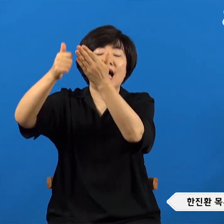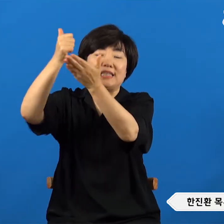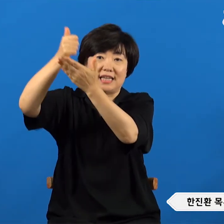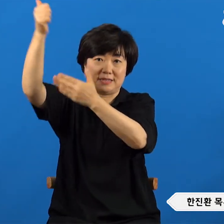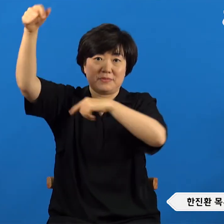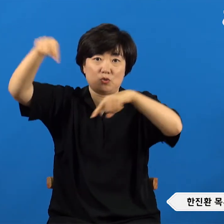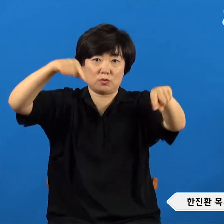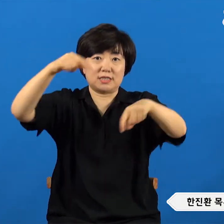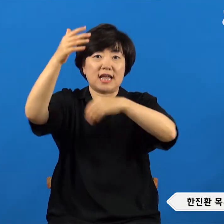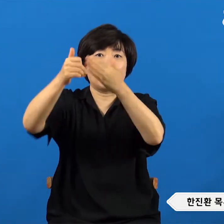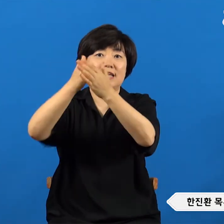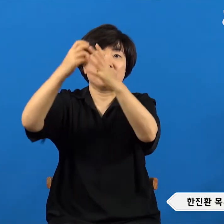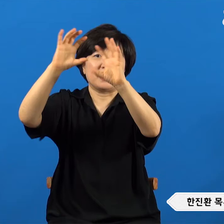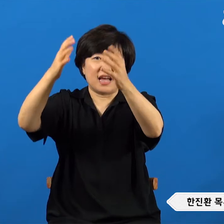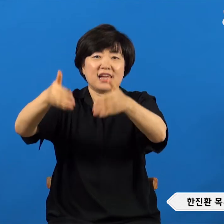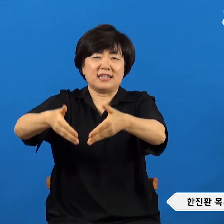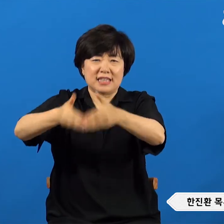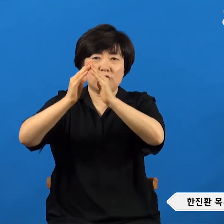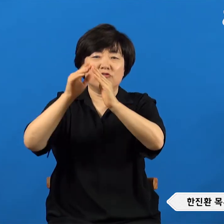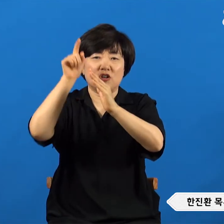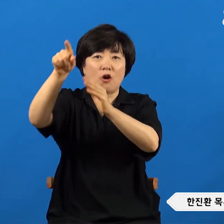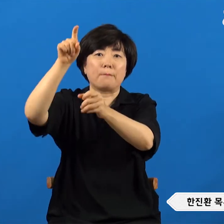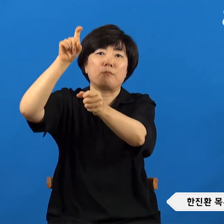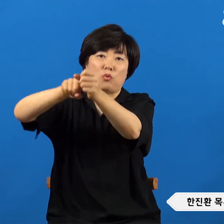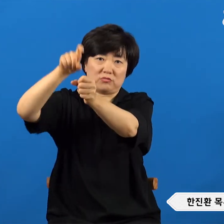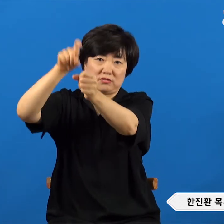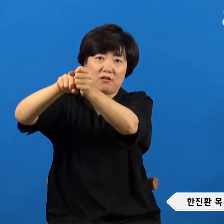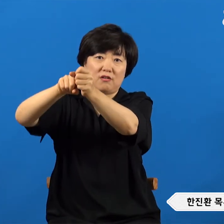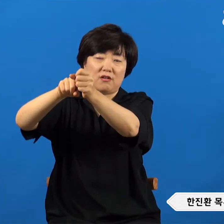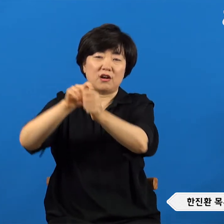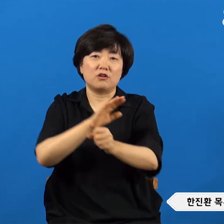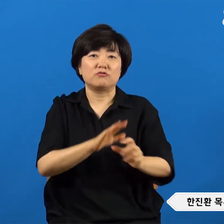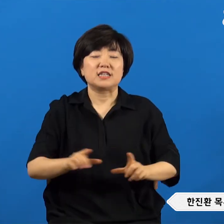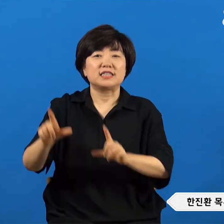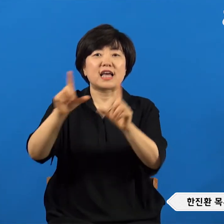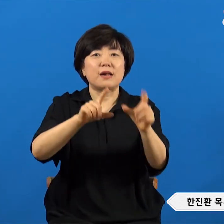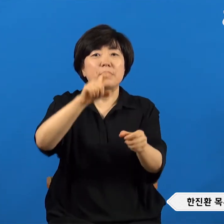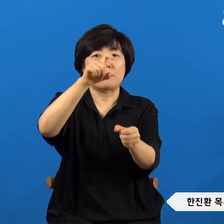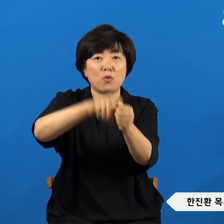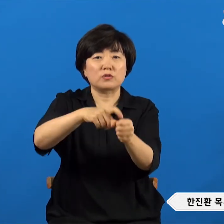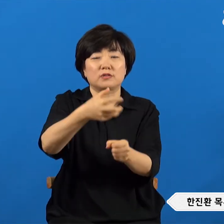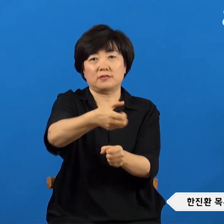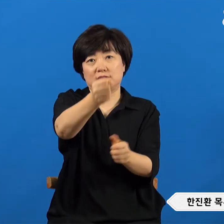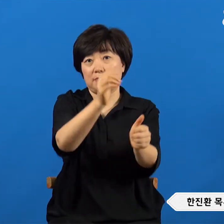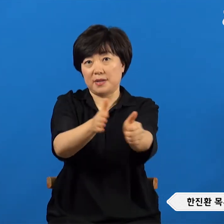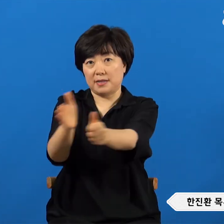나라를 세워가는 것, 그것이 우리의 삶의 목적이 되어야 합니다.